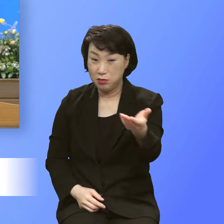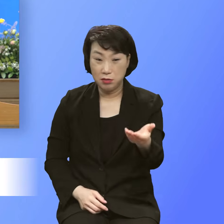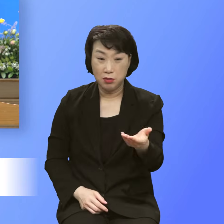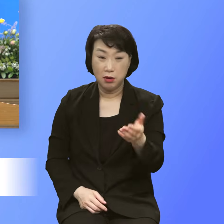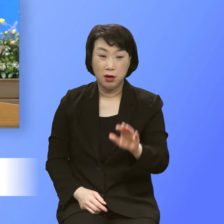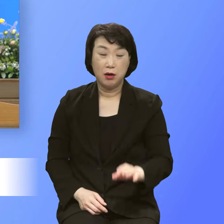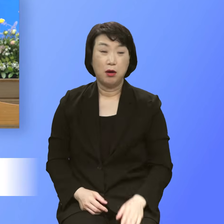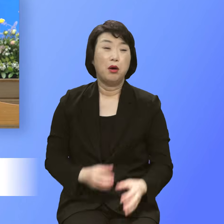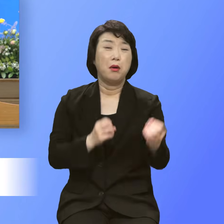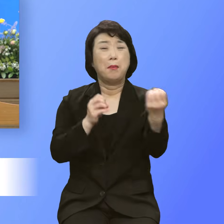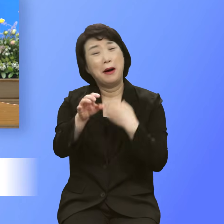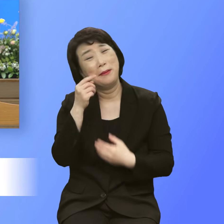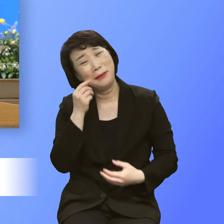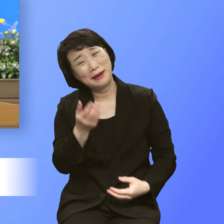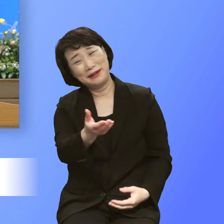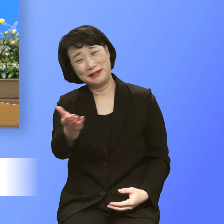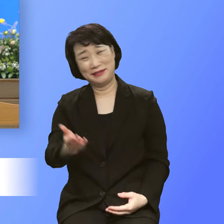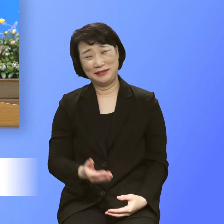얘기 좀 해봐. 뭐.